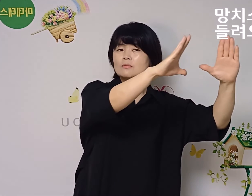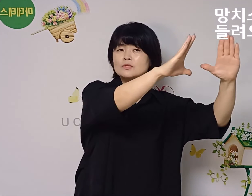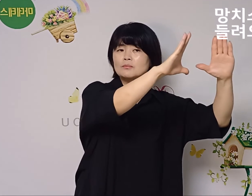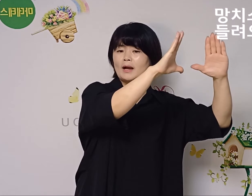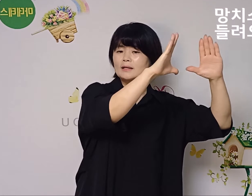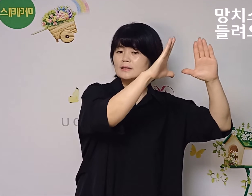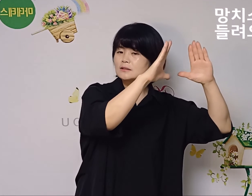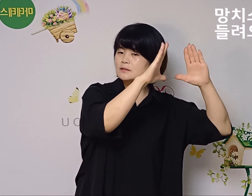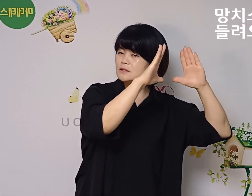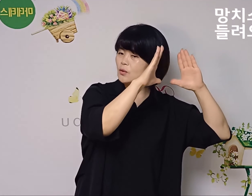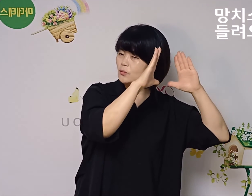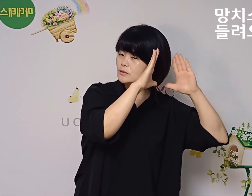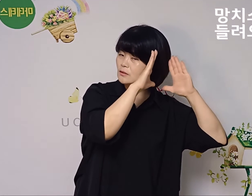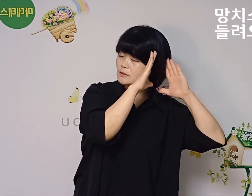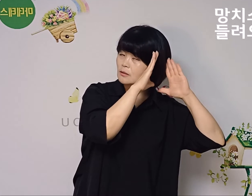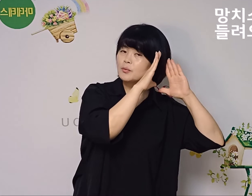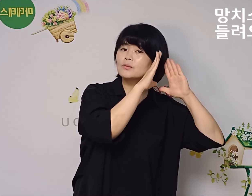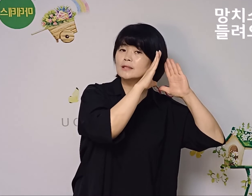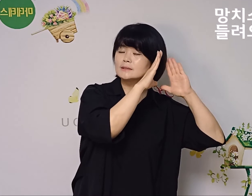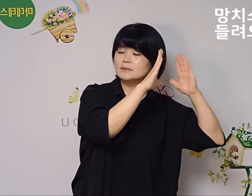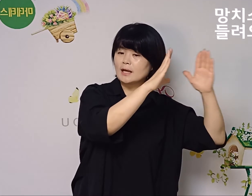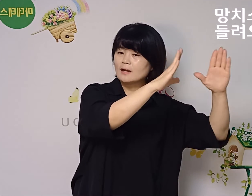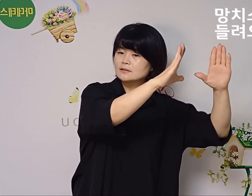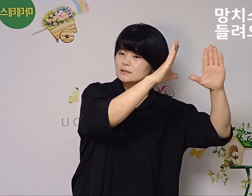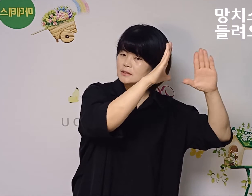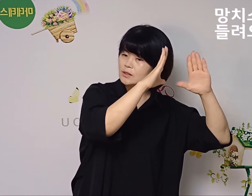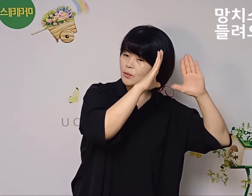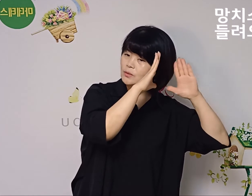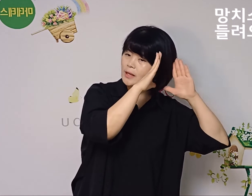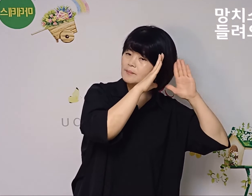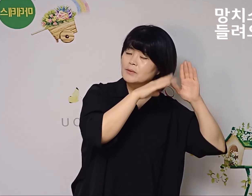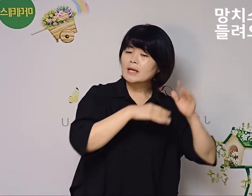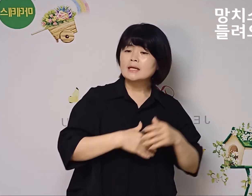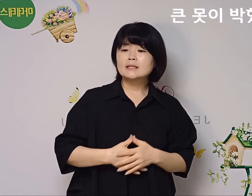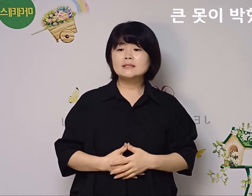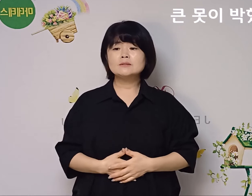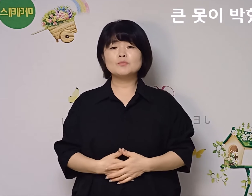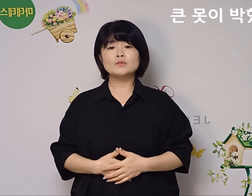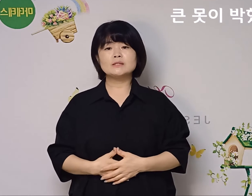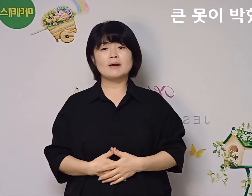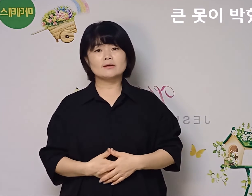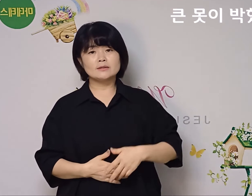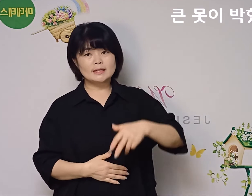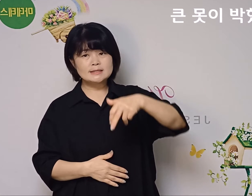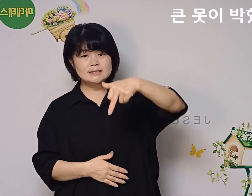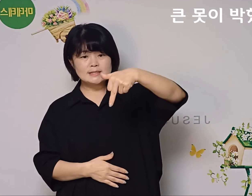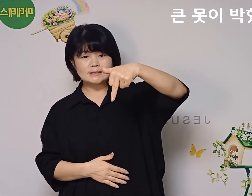점점 바깥에서 들려오는 것처럼 표현하겠습니다. 그래서 들려오네. 큰 못이 박혔네. 큰